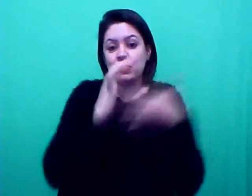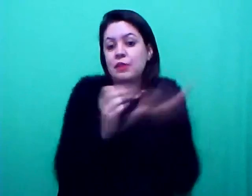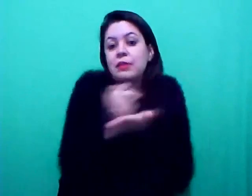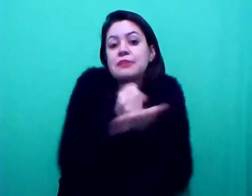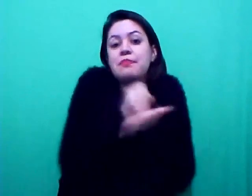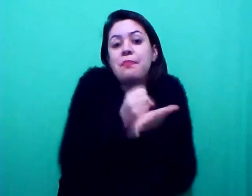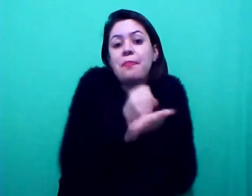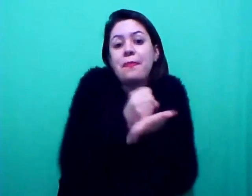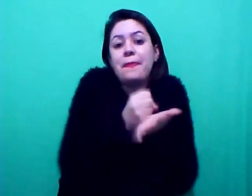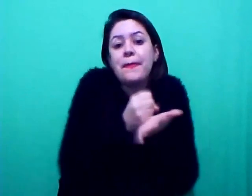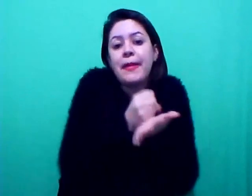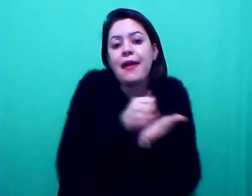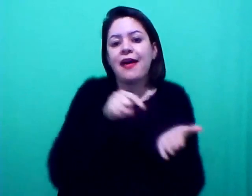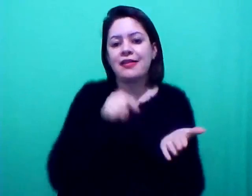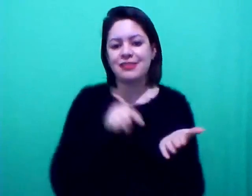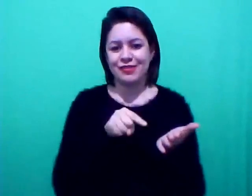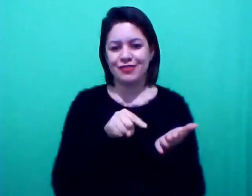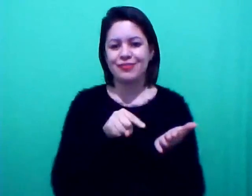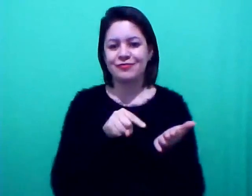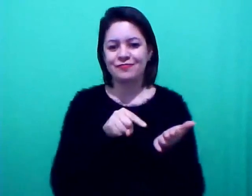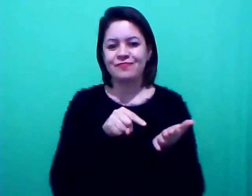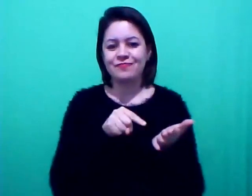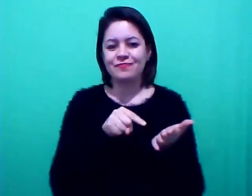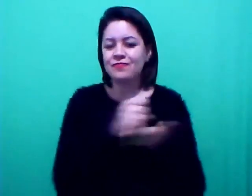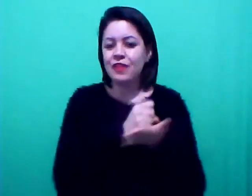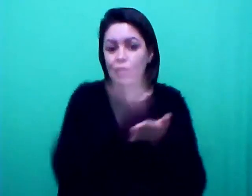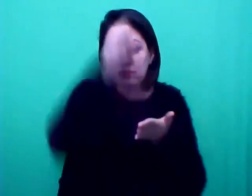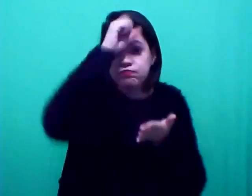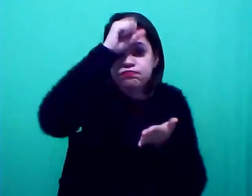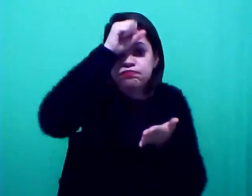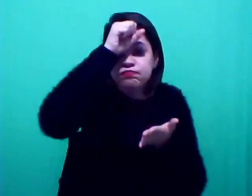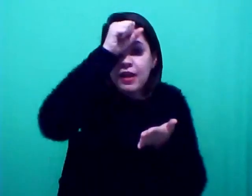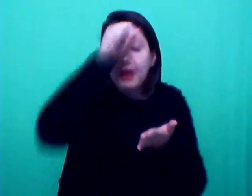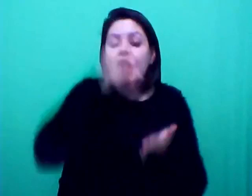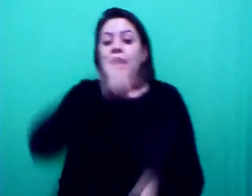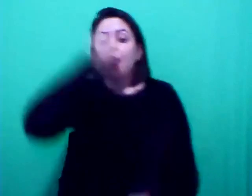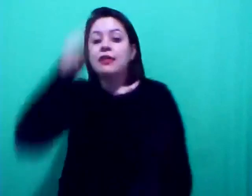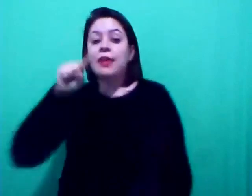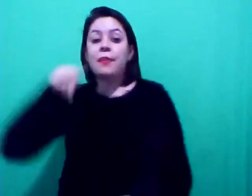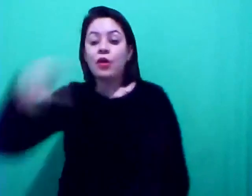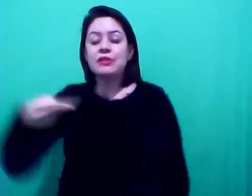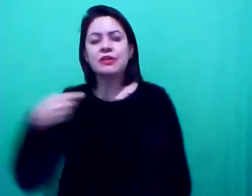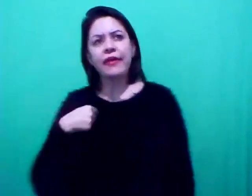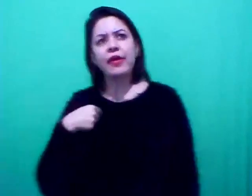Né, o primeiro contato que eu tive, eu sabia muito básico, né, de tudo isso. Era o conhecimento básico, eu fui aprendendo.